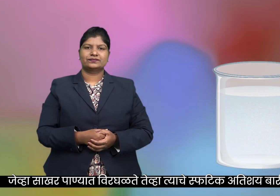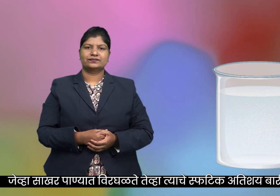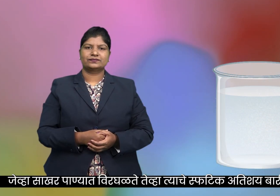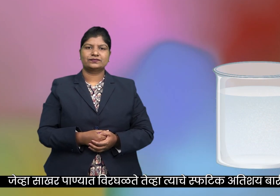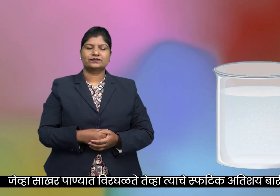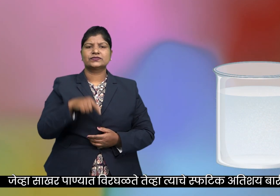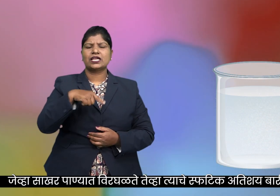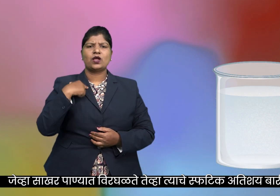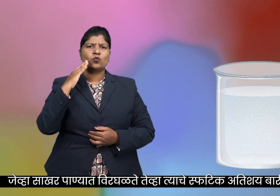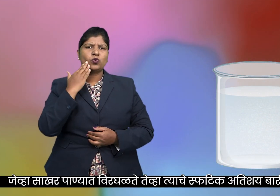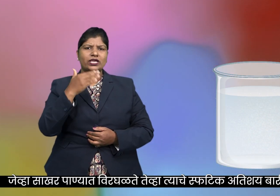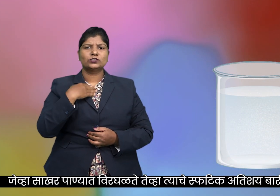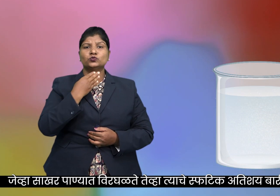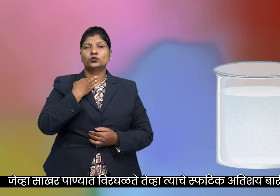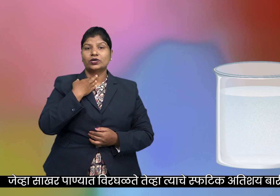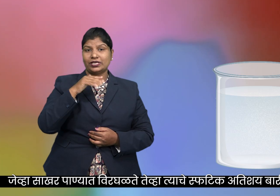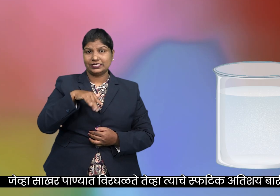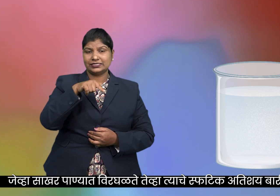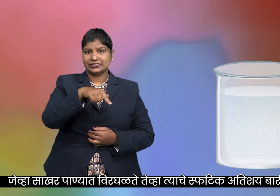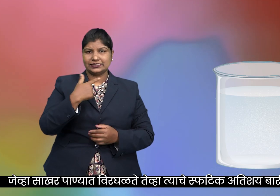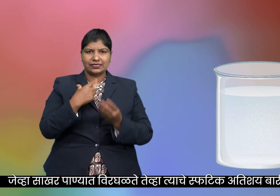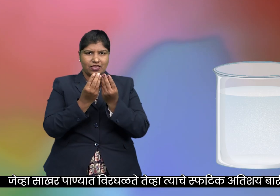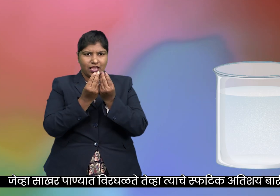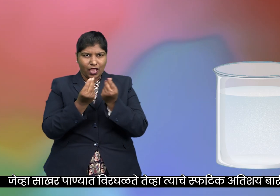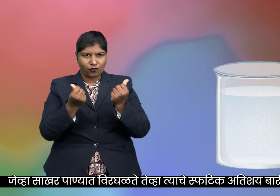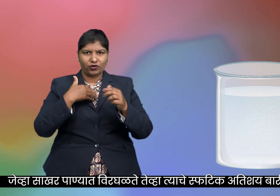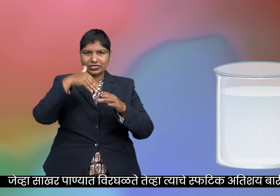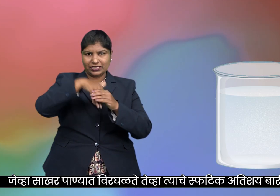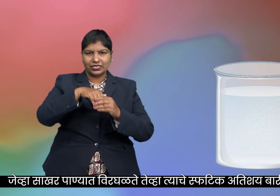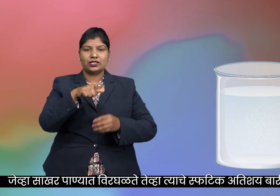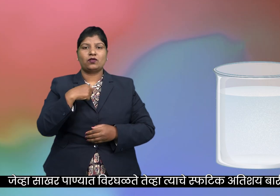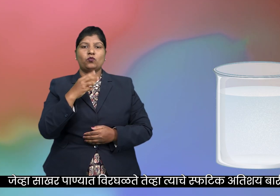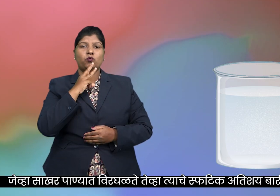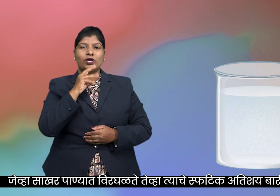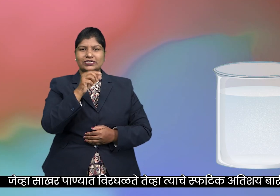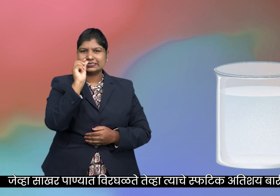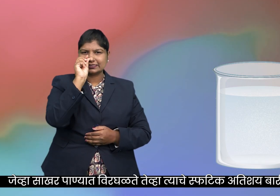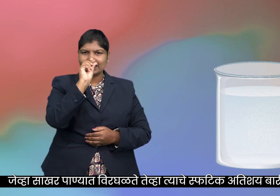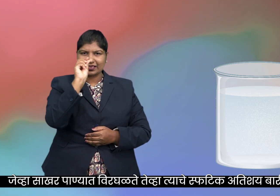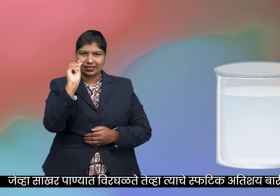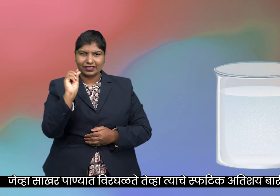जेव्हा साखर पाण्यात विरघळते तेव्हा त्याचे स्फटिक अतिशय बारीक कणांमध्ये मोडतात.